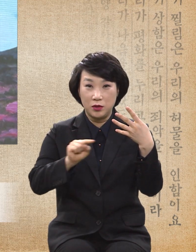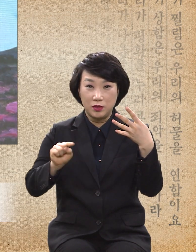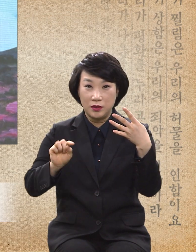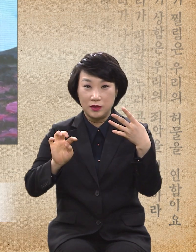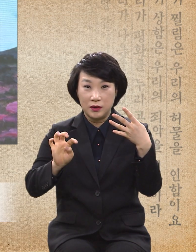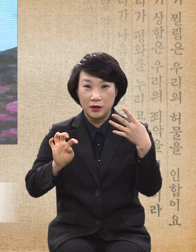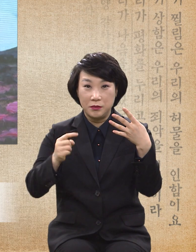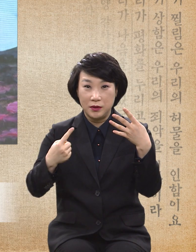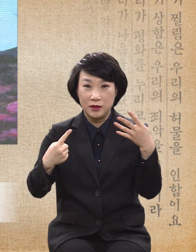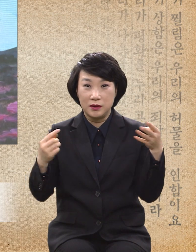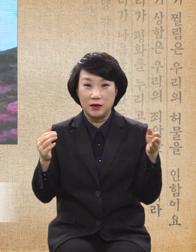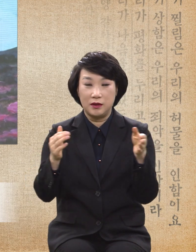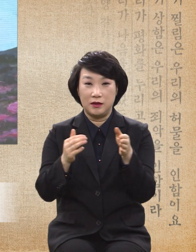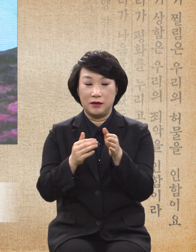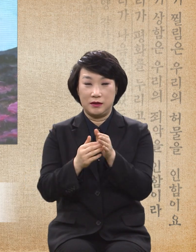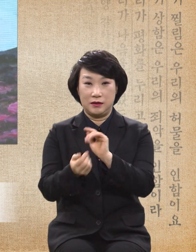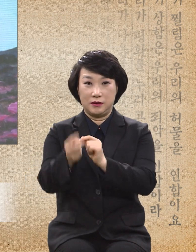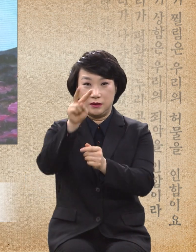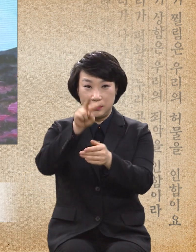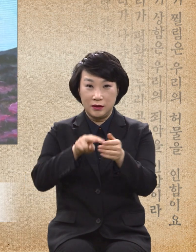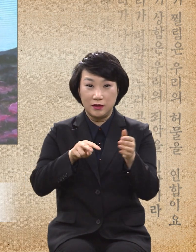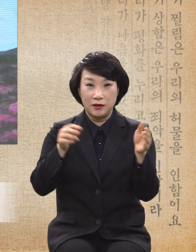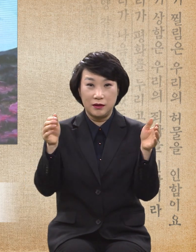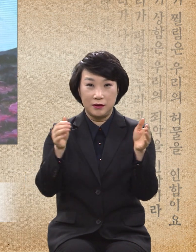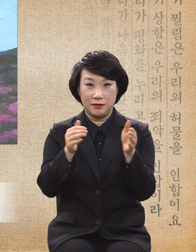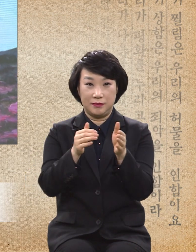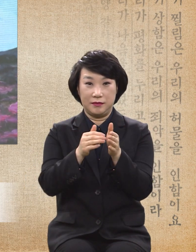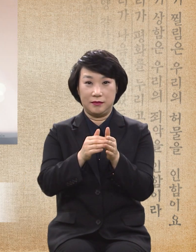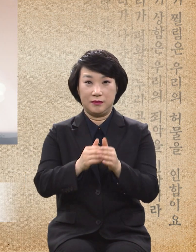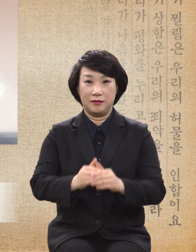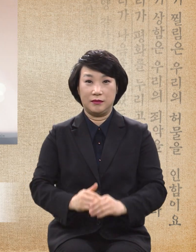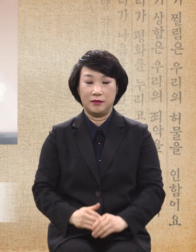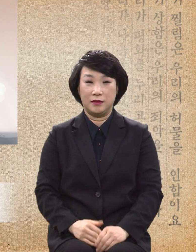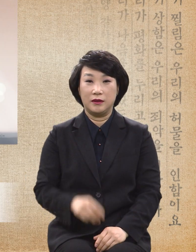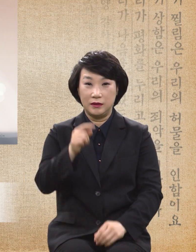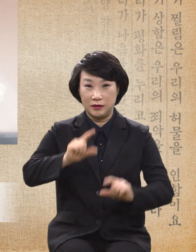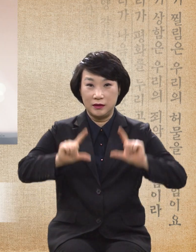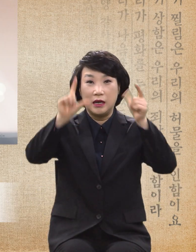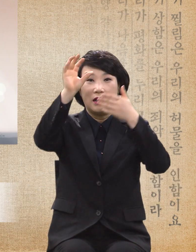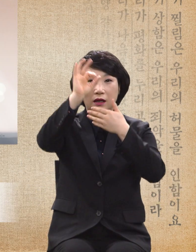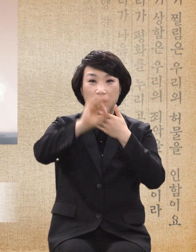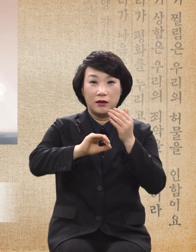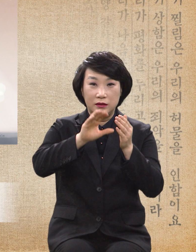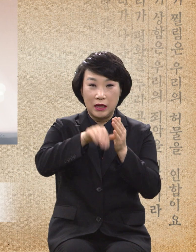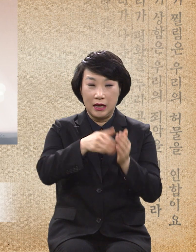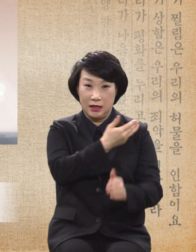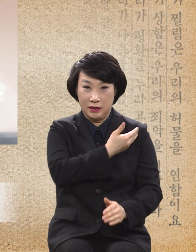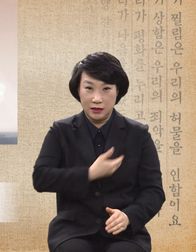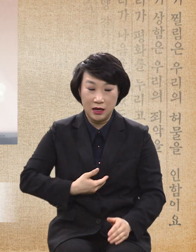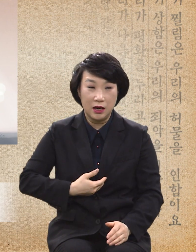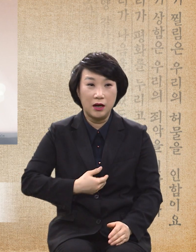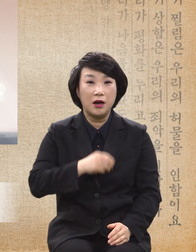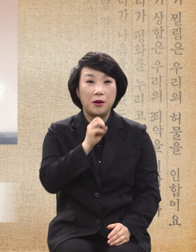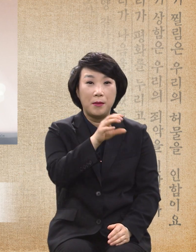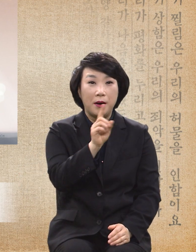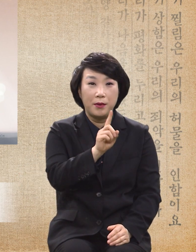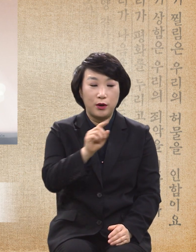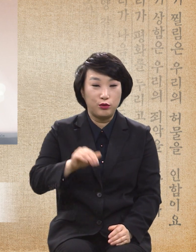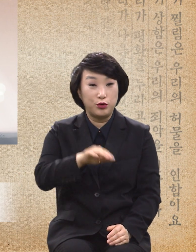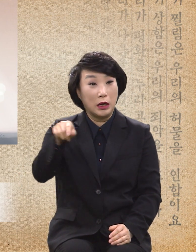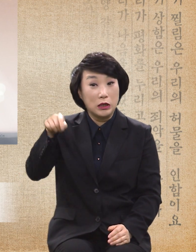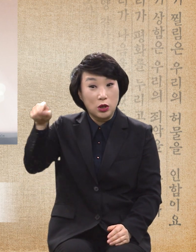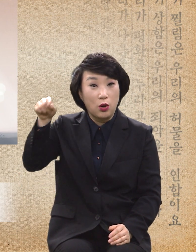35절에서 41절까지를 대독합니다. 그날 저물 때에 제자들에게 이르시되